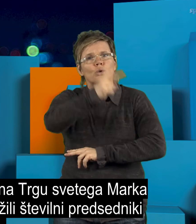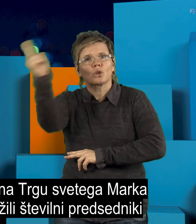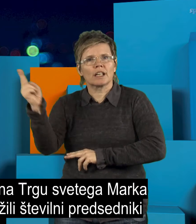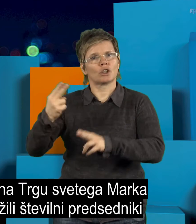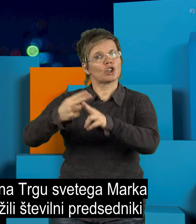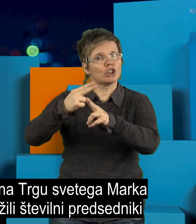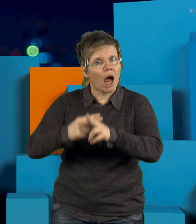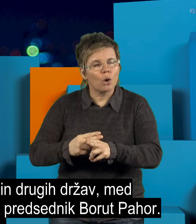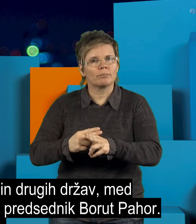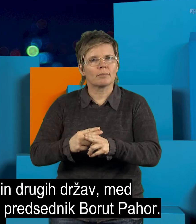Borut Pahor.